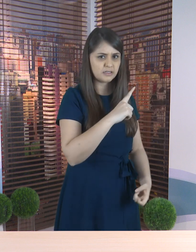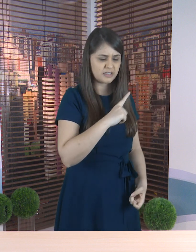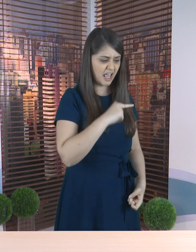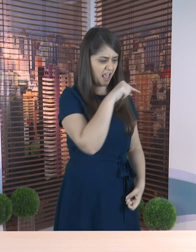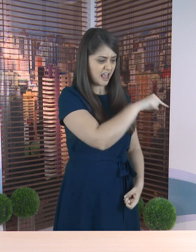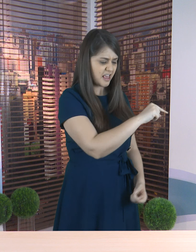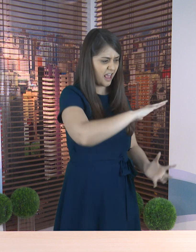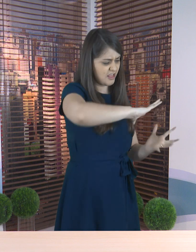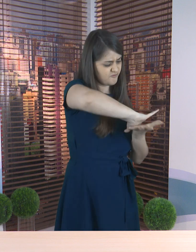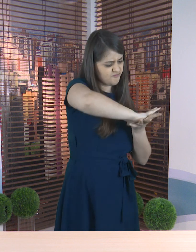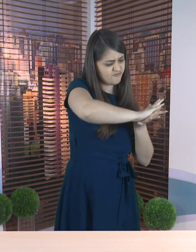4 e 5.